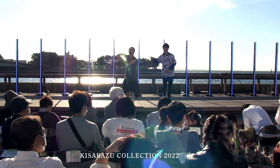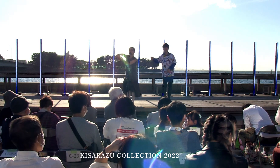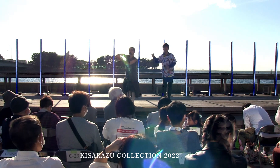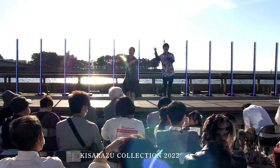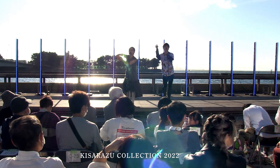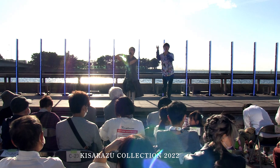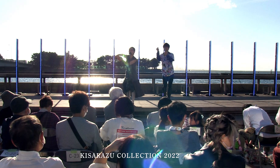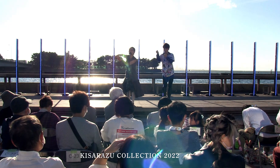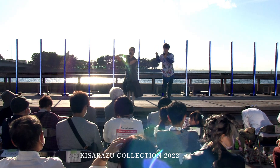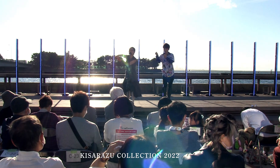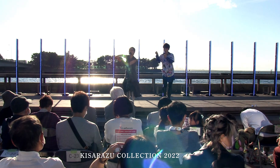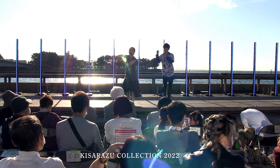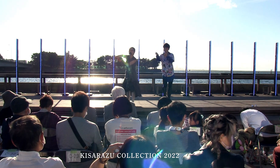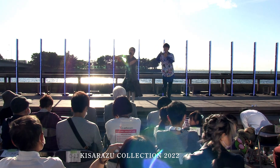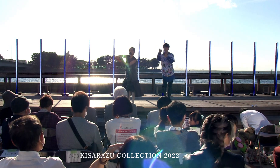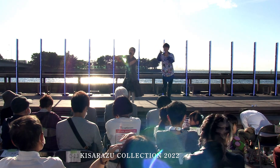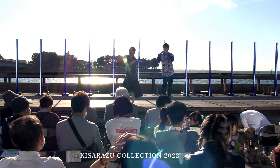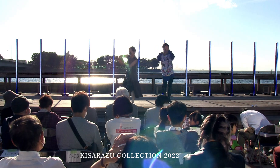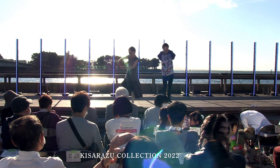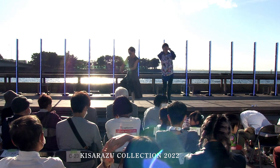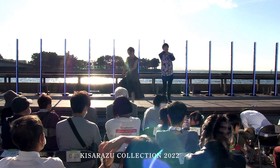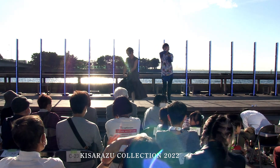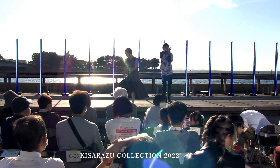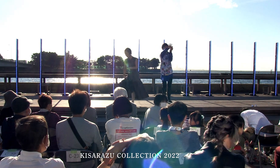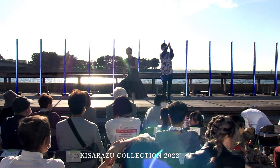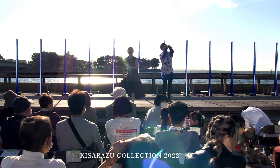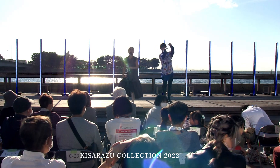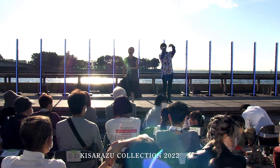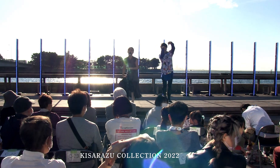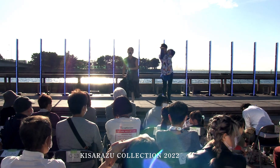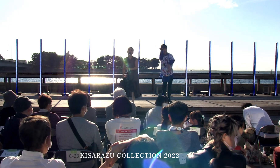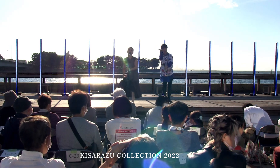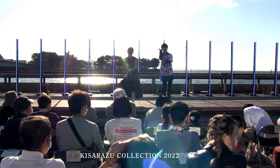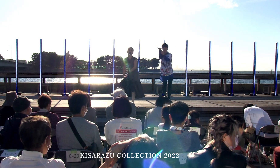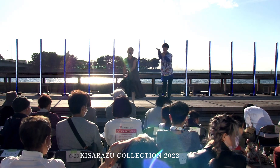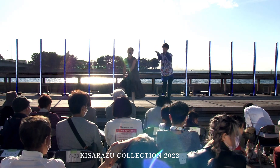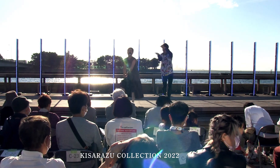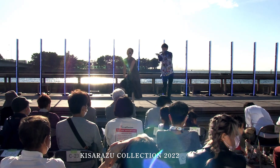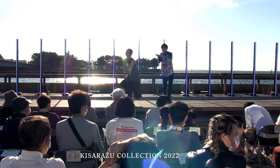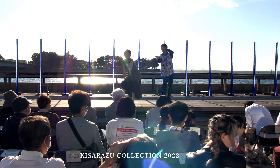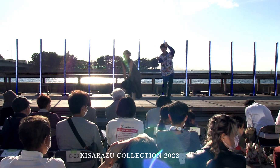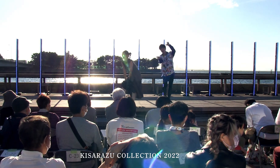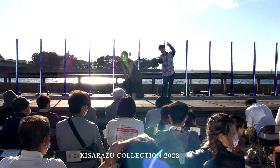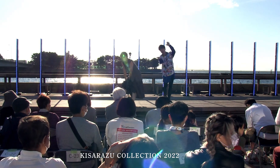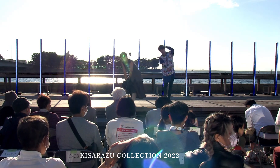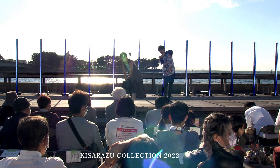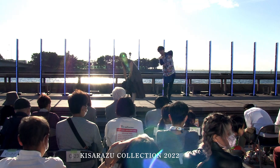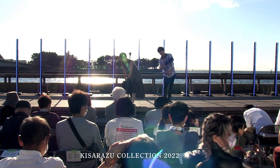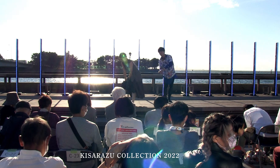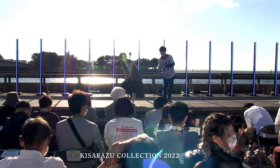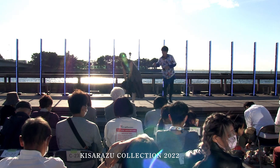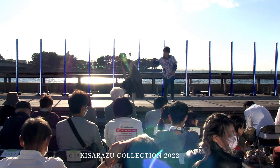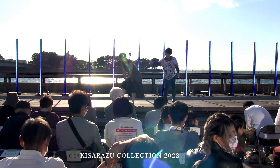同じように今度は手の甲を下にしていただいて、手のひらを上からプッシュして、